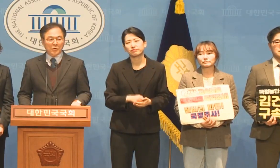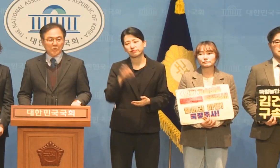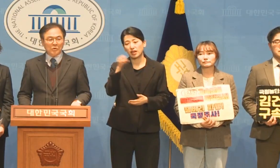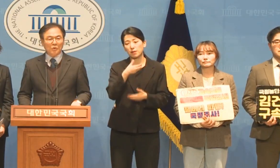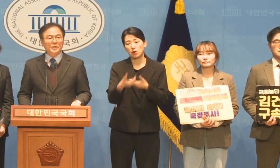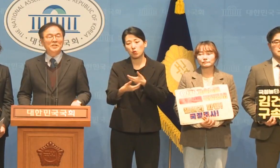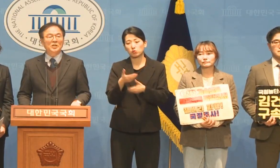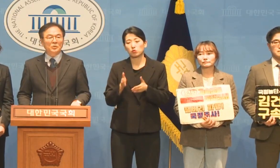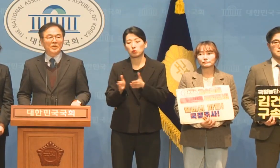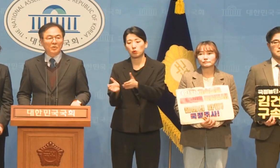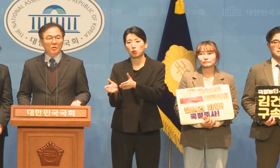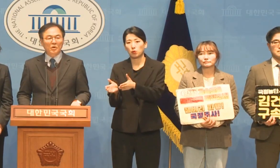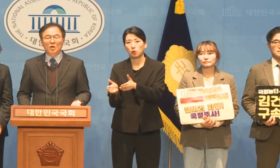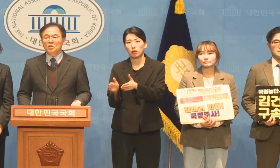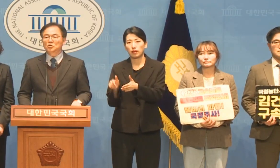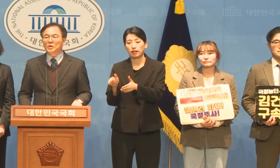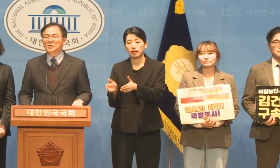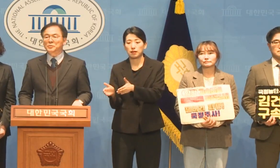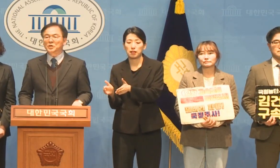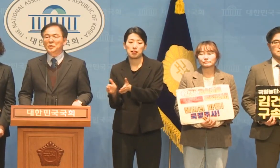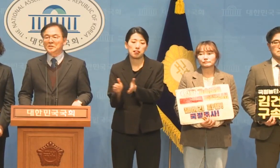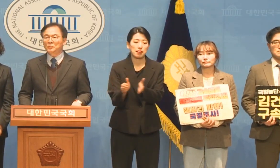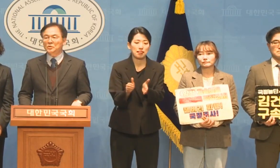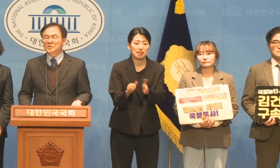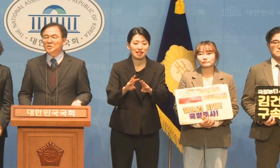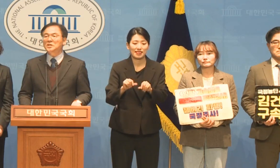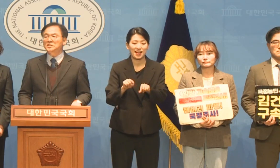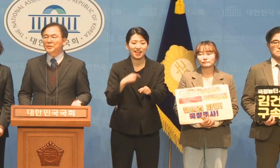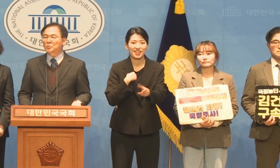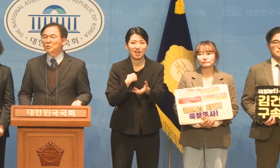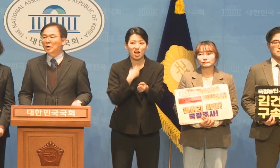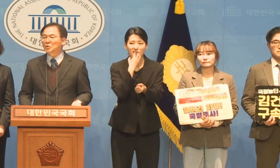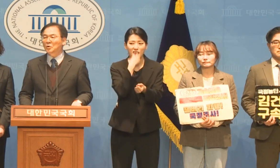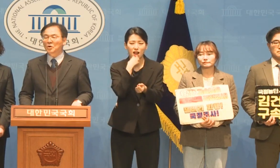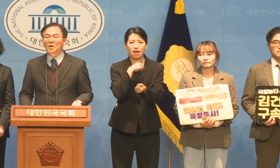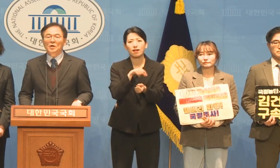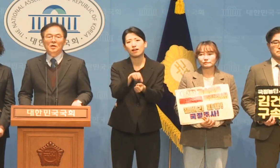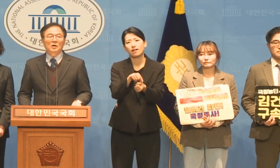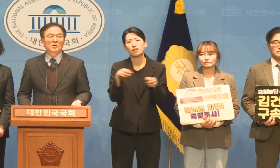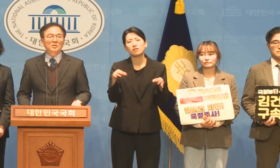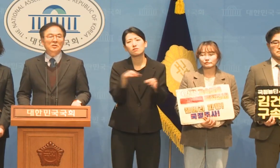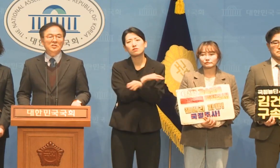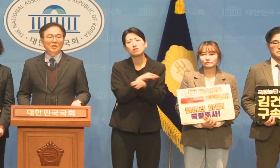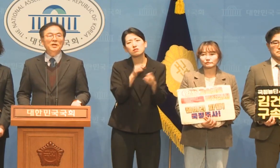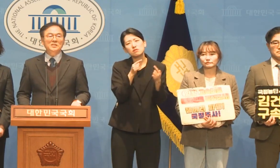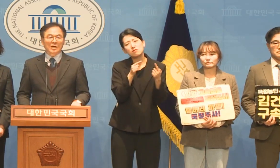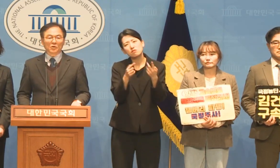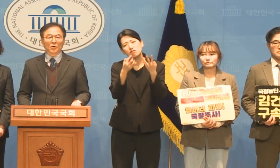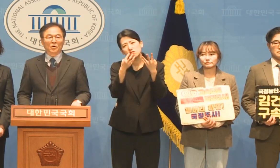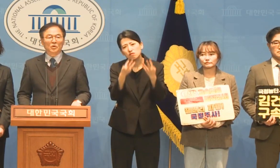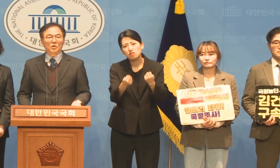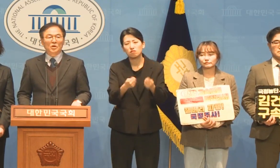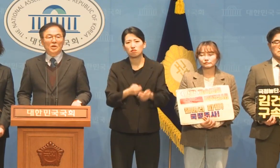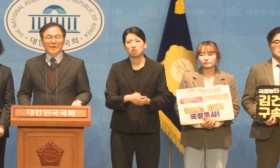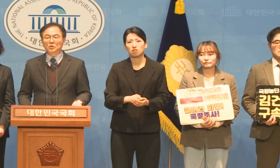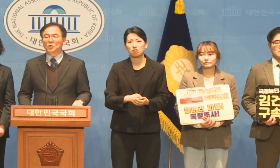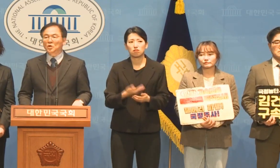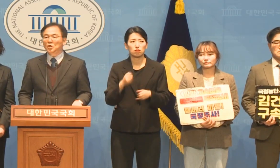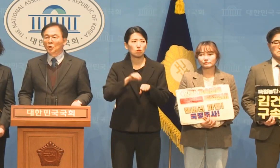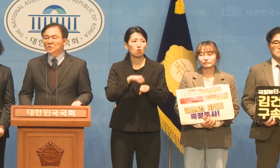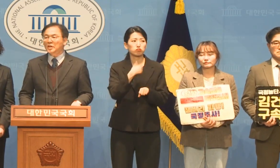양평 고속도로 비리 때도 그랬고 수많은 비리와 잘못을 저질렀음에도 불구하고 그것들을 처벌하지 않고